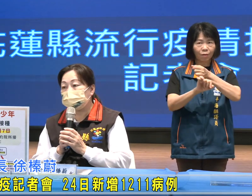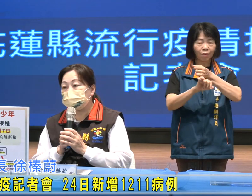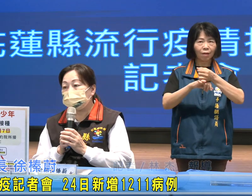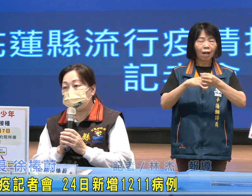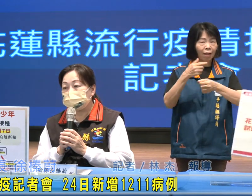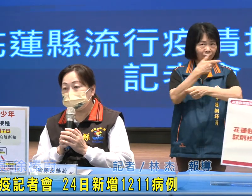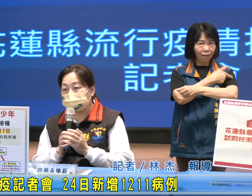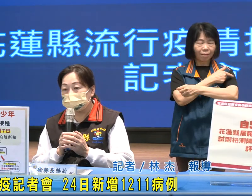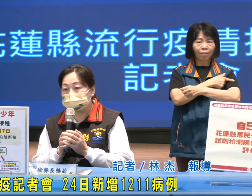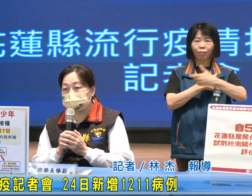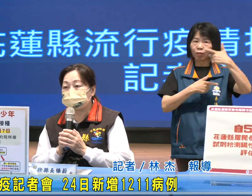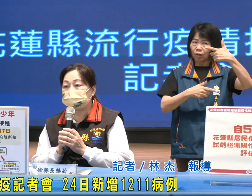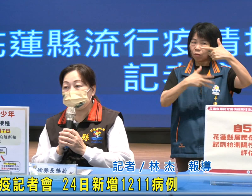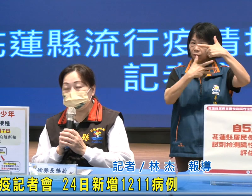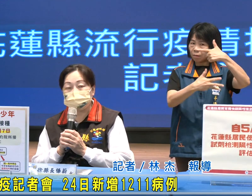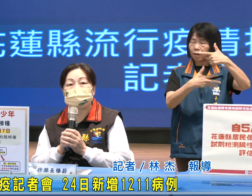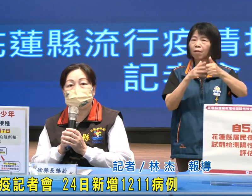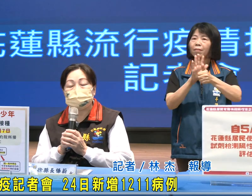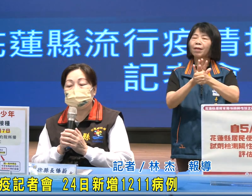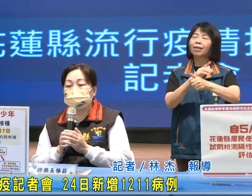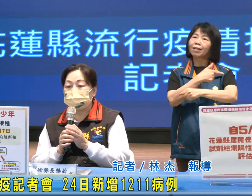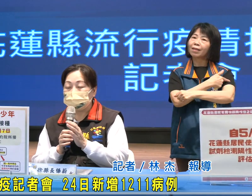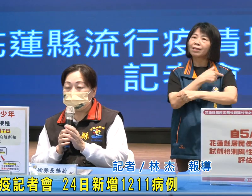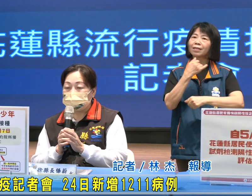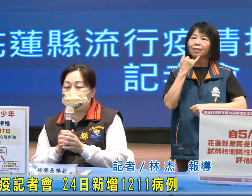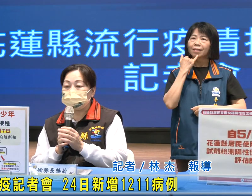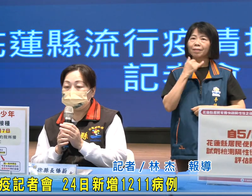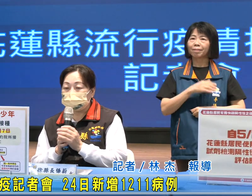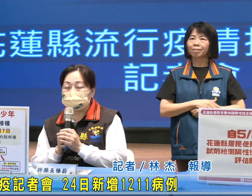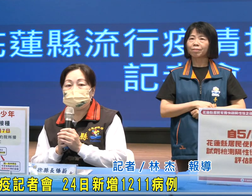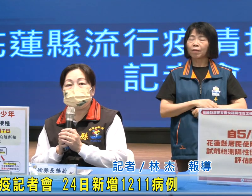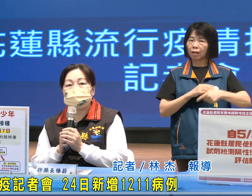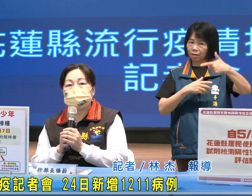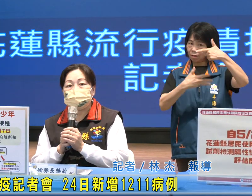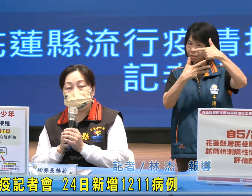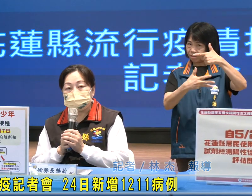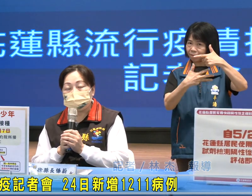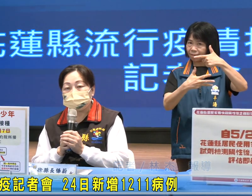6月8号会为大家来施打。 记者林杰，花莲市采访报道。